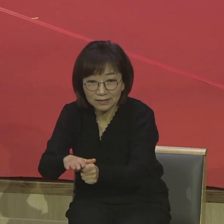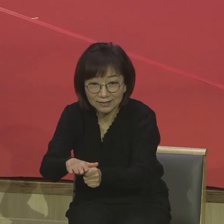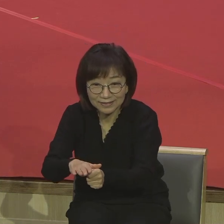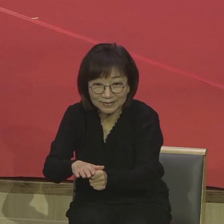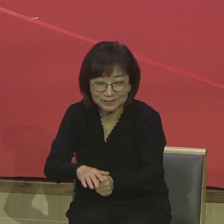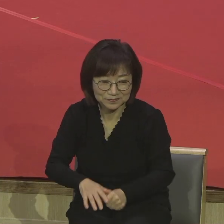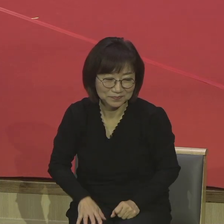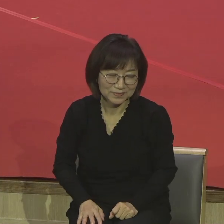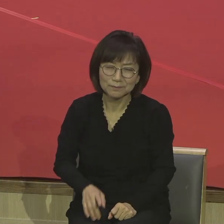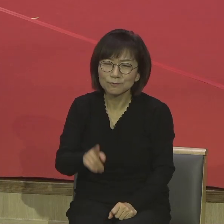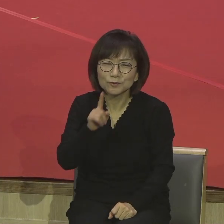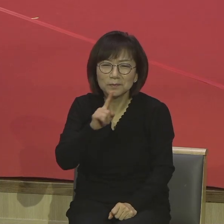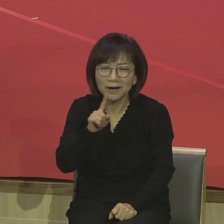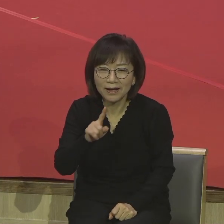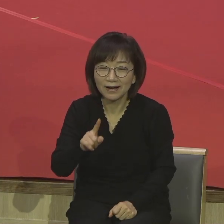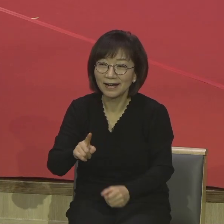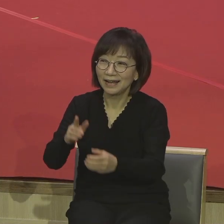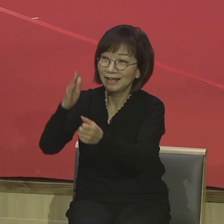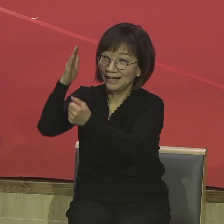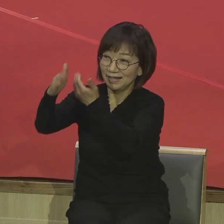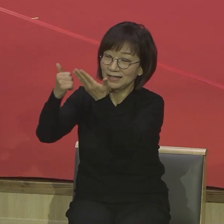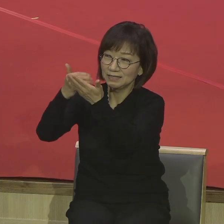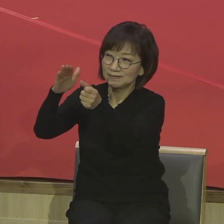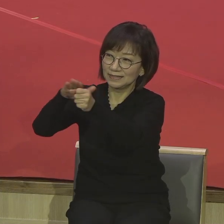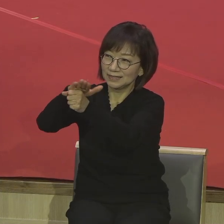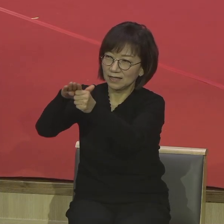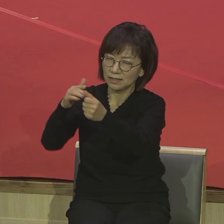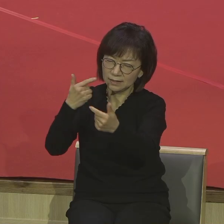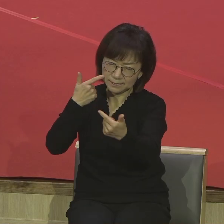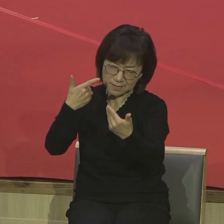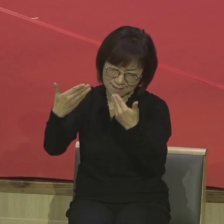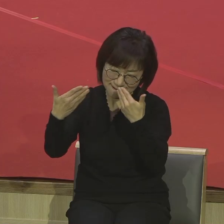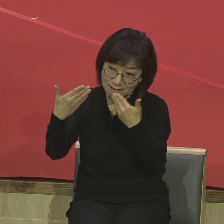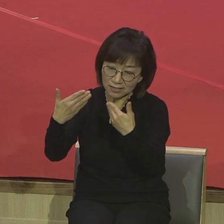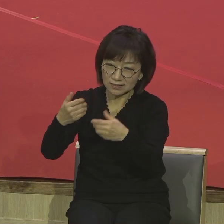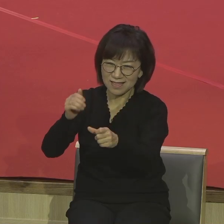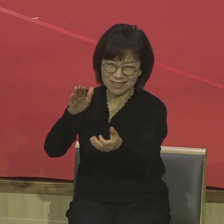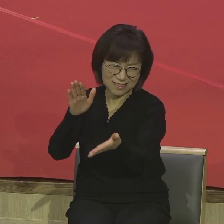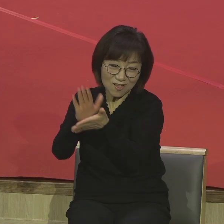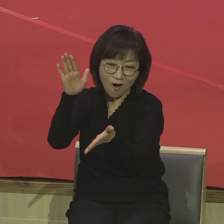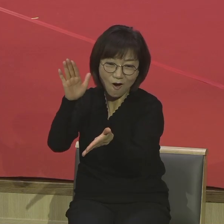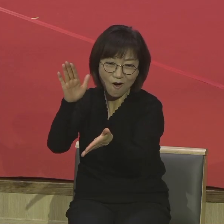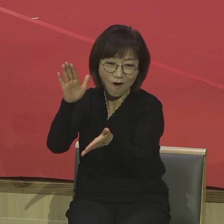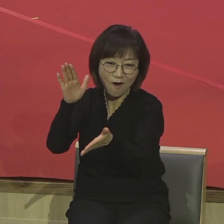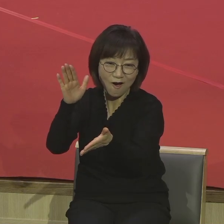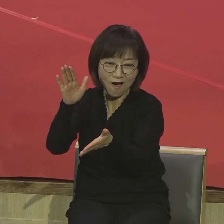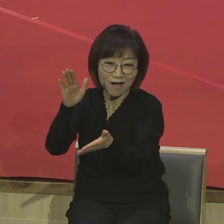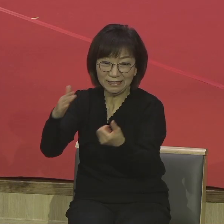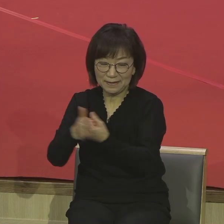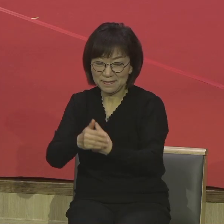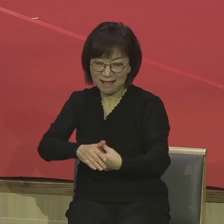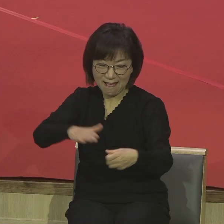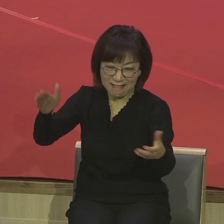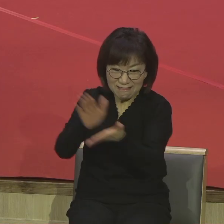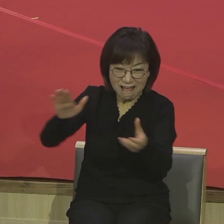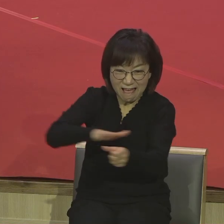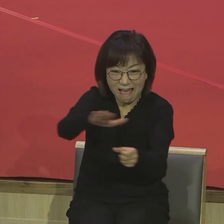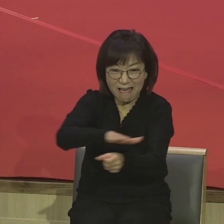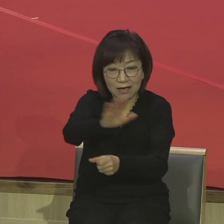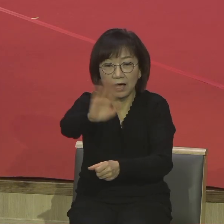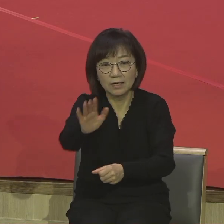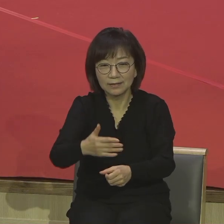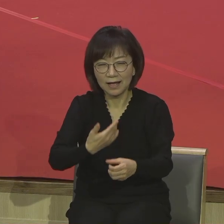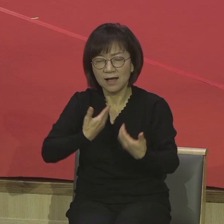하나님의 사랑이 너무나 분명하고 뜨겁기 때문에 굳이 강력한 표현을 쓸 필요가 없어요.